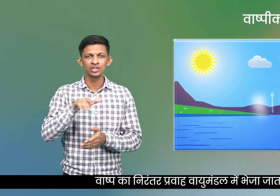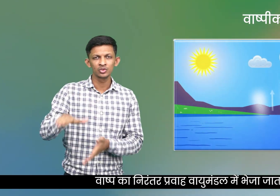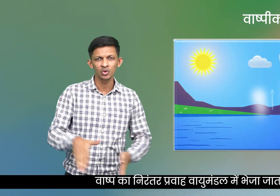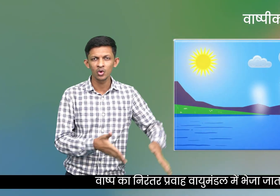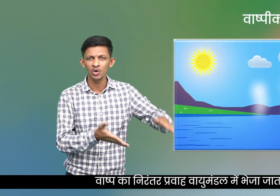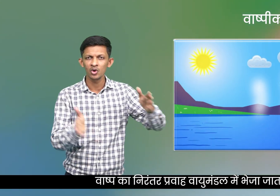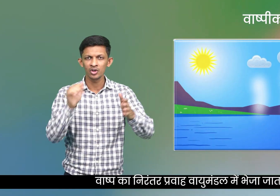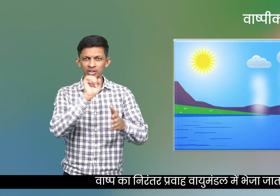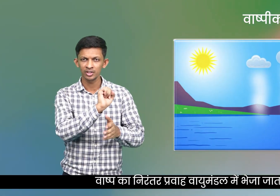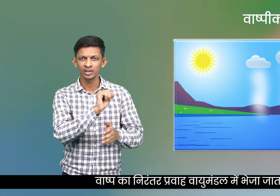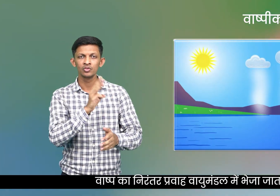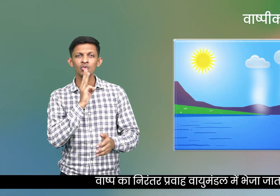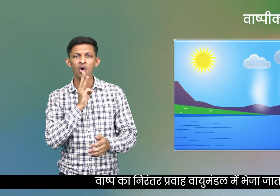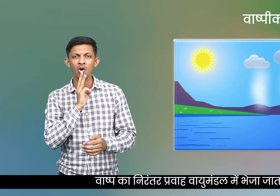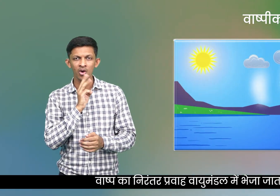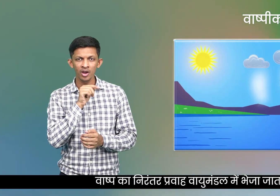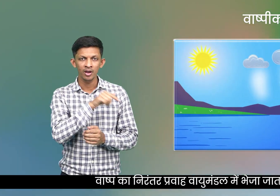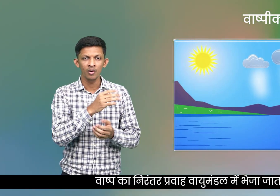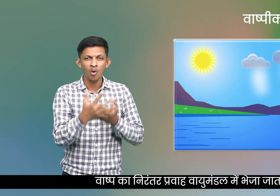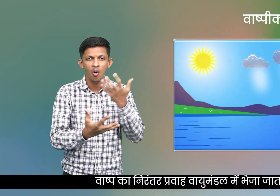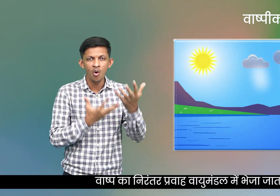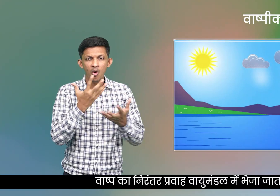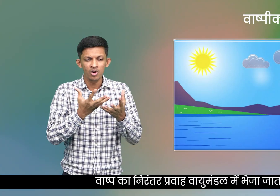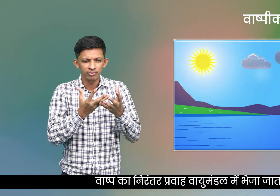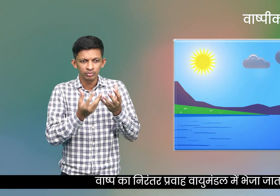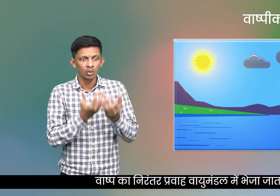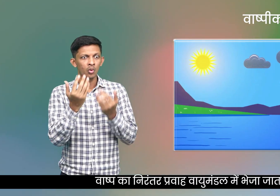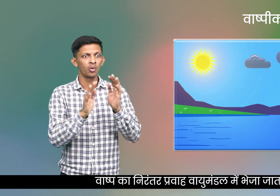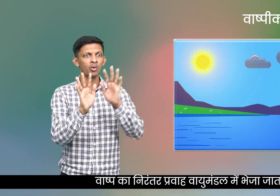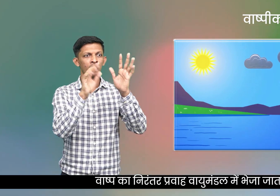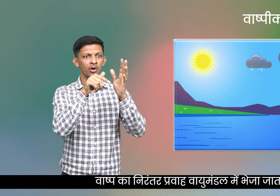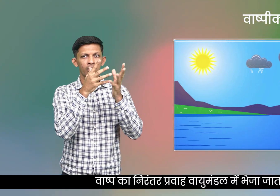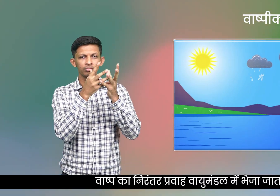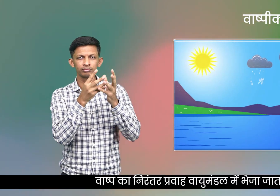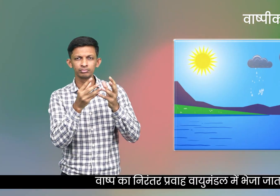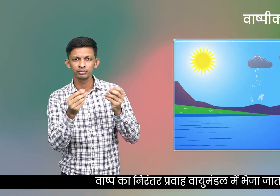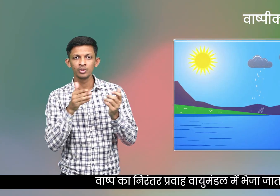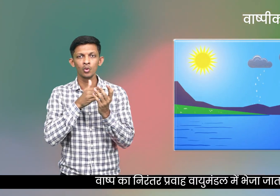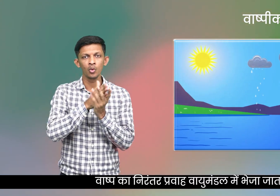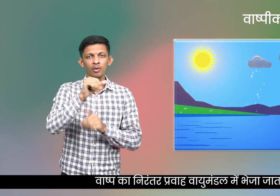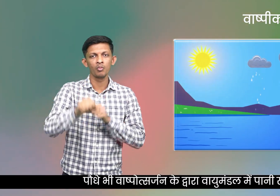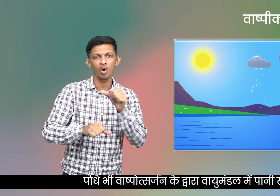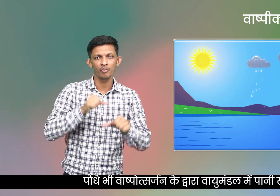का निरंतर प्रवाह वायुमंडल में भेजा जाता है। पौधे